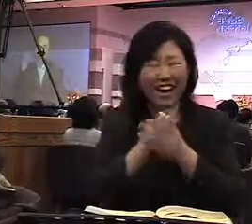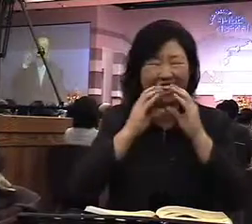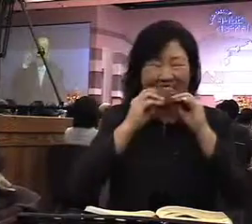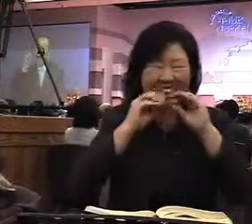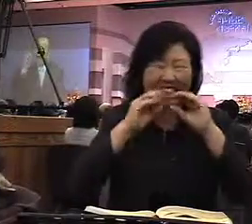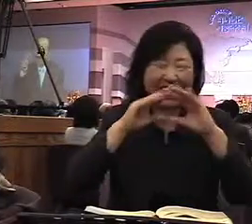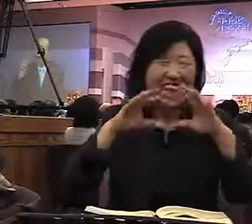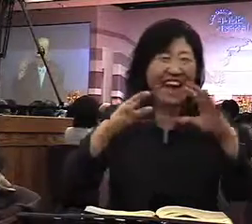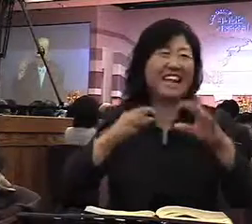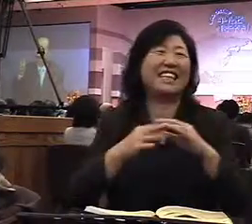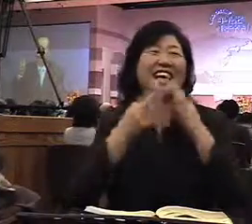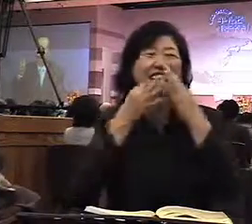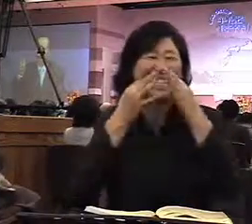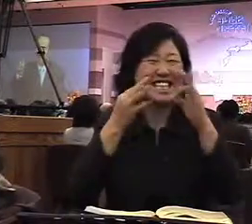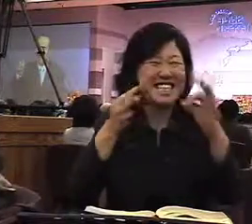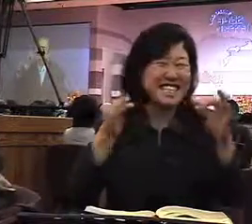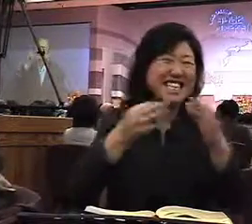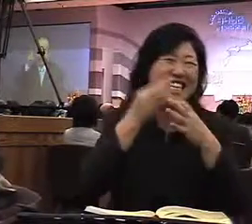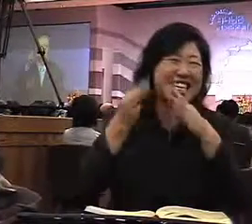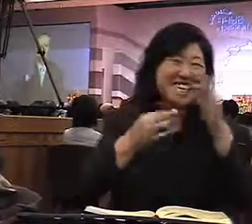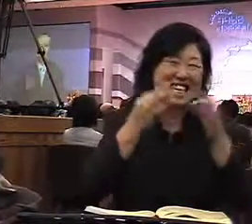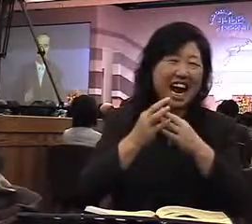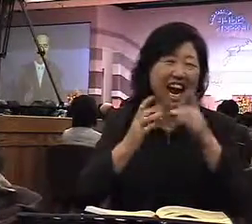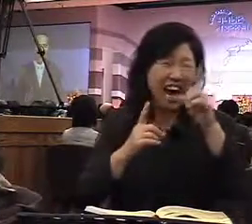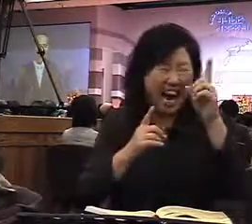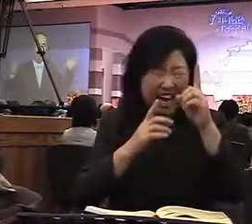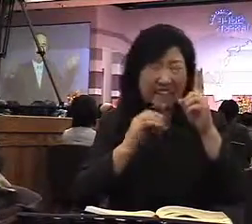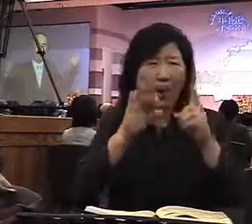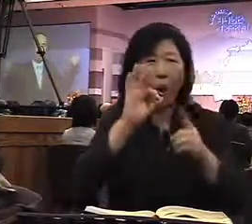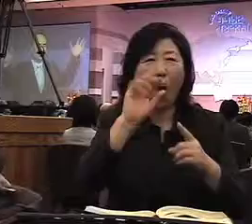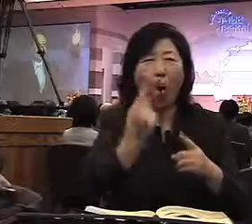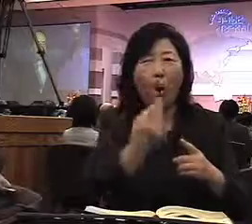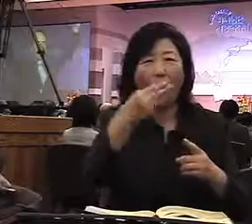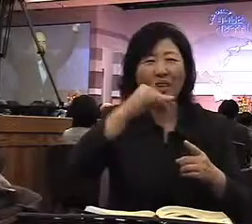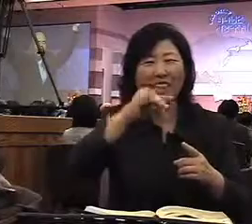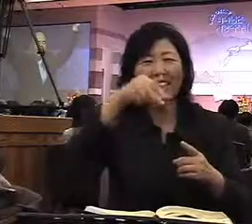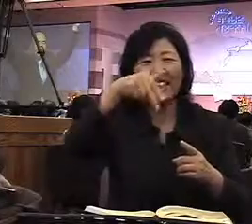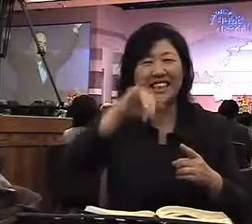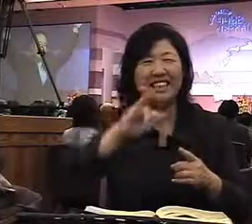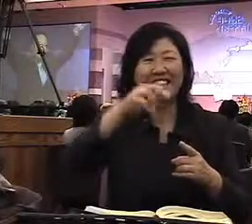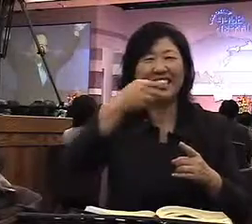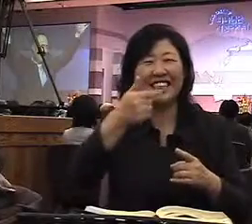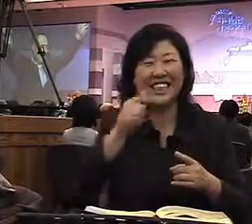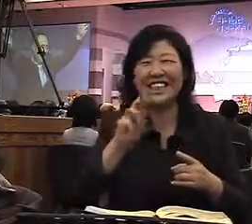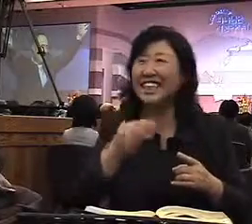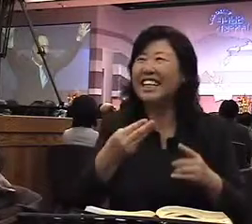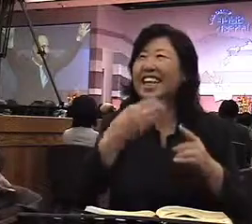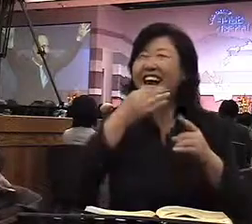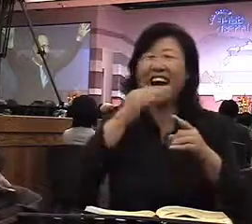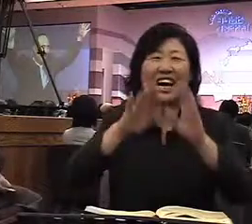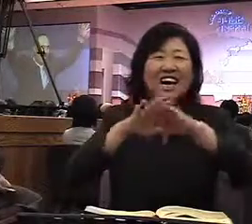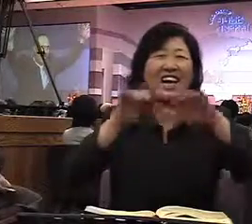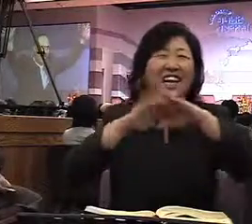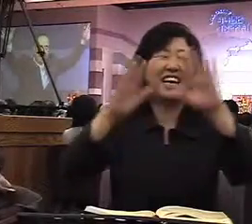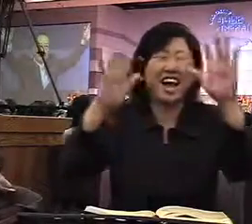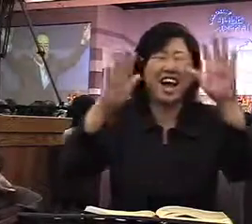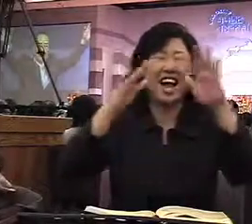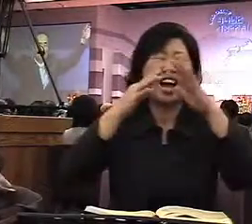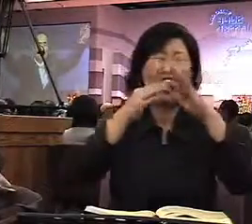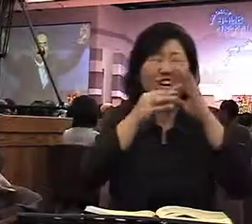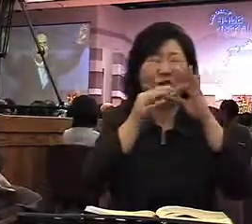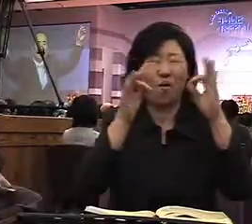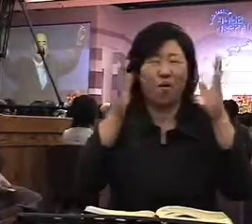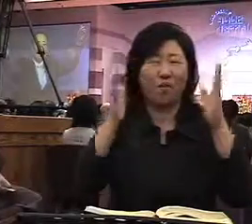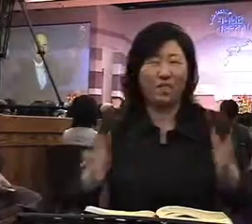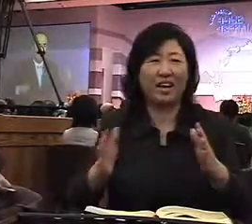근데 한 번도 그 기도를 들어본 적이 없어요. 어떻게 오리지널인지 모르는데 한국에서 오신 제가 손을 들고 너무 크게 오랫동안 해버렸으면 우리가 했겠습니다. 그